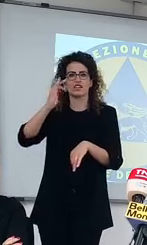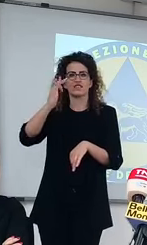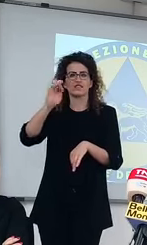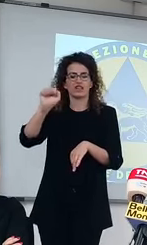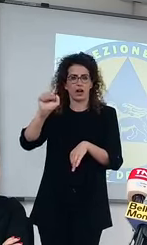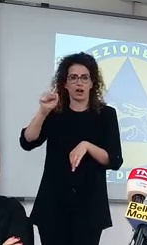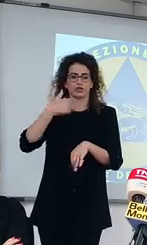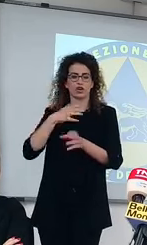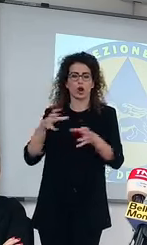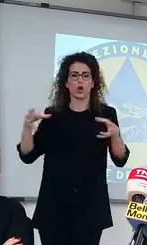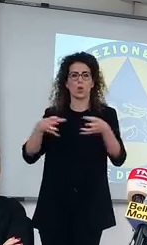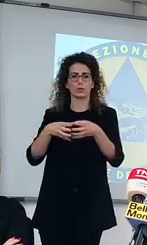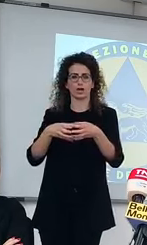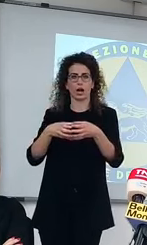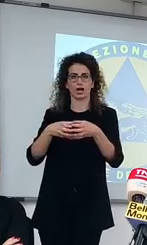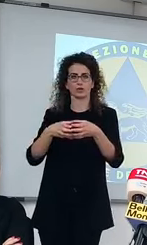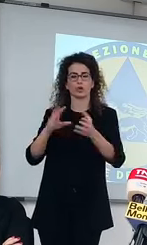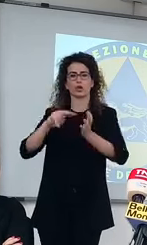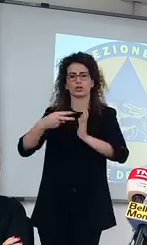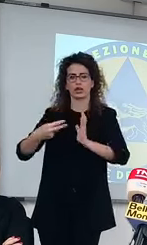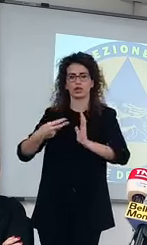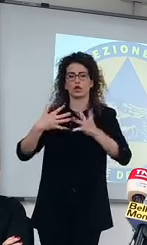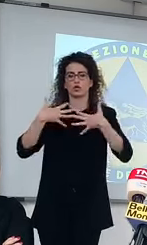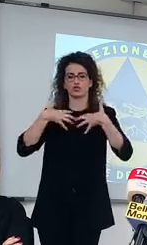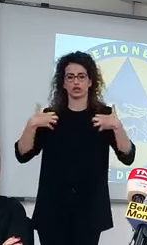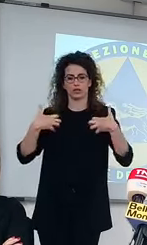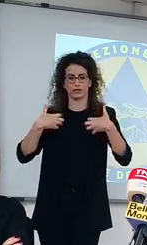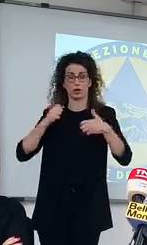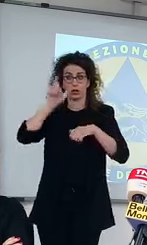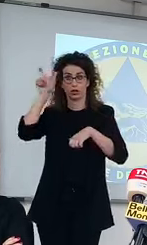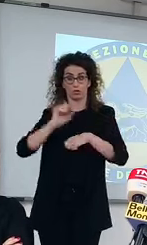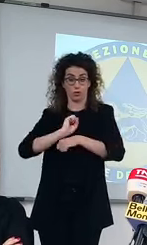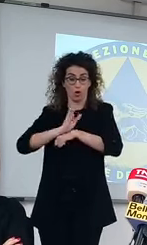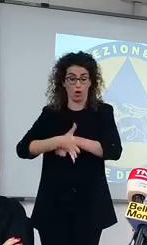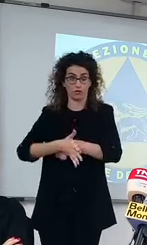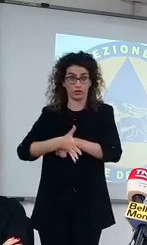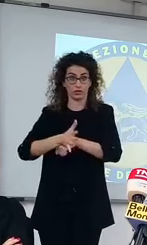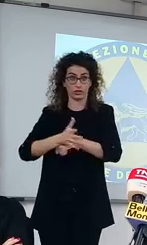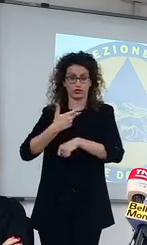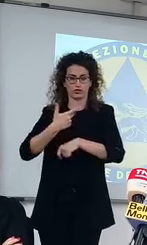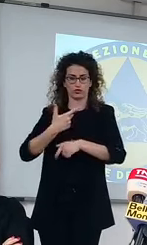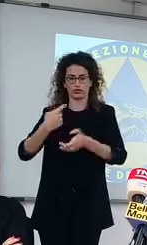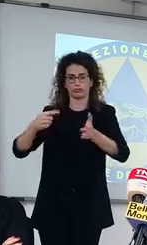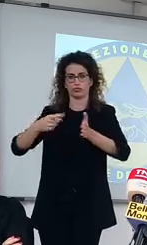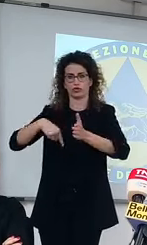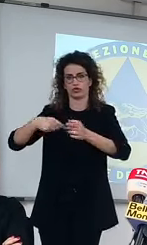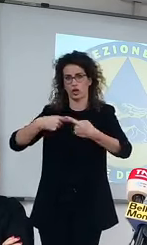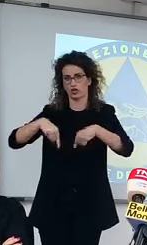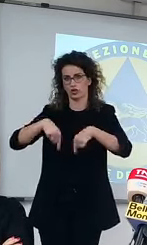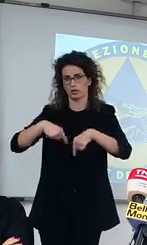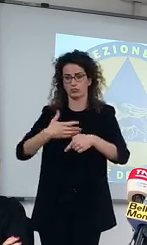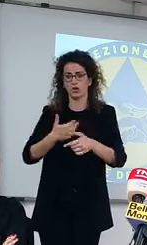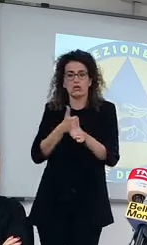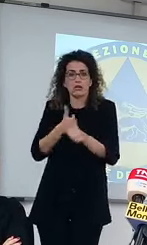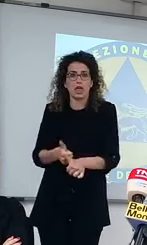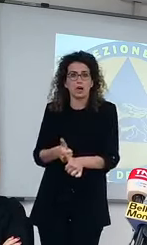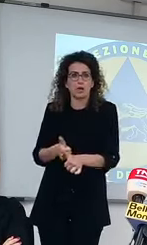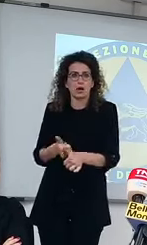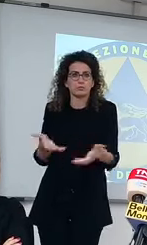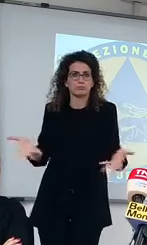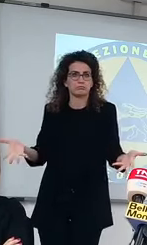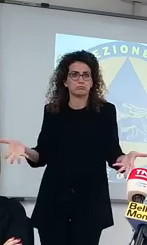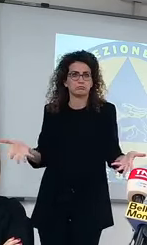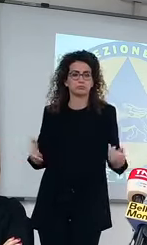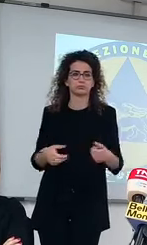un comitato tecnico scientifico nazionale per il coronavirus che emana delle direttive, noi le rispettiamo. E a